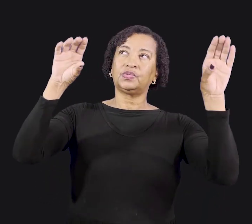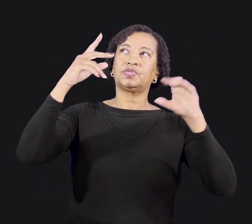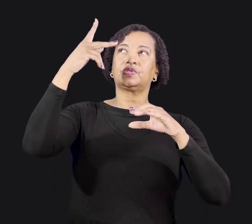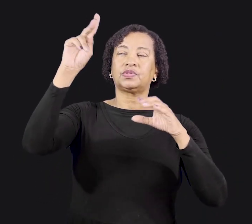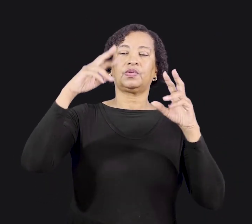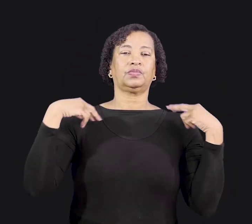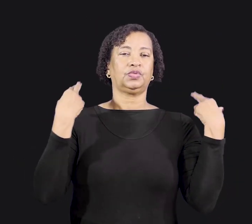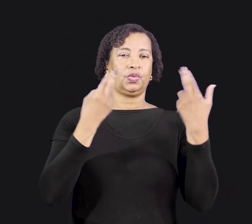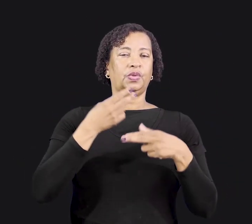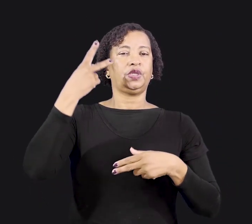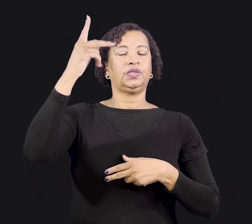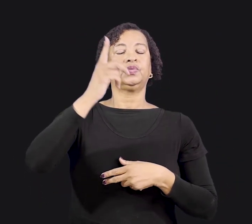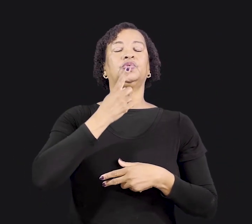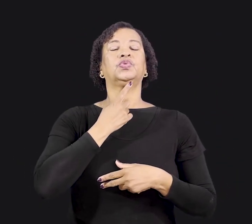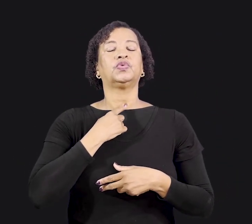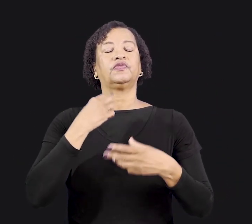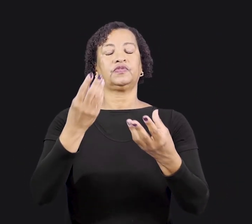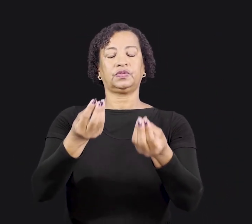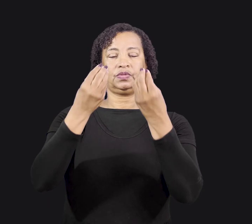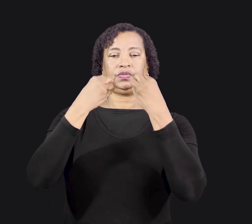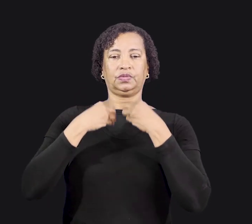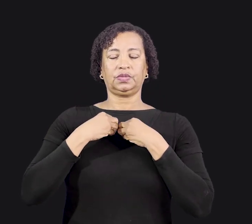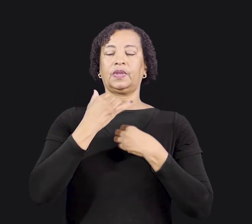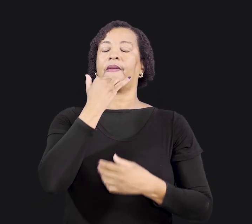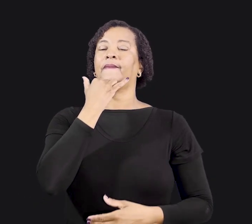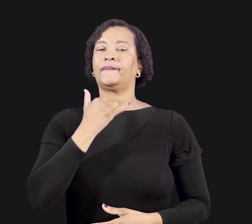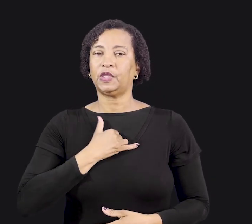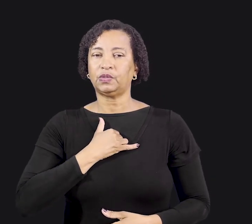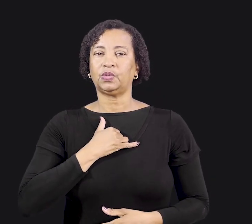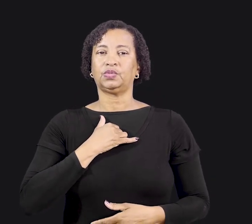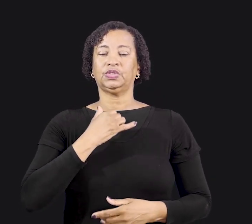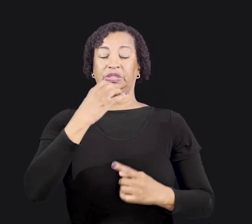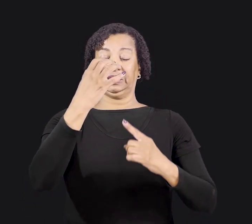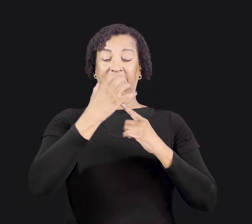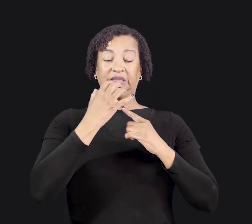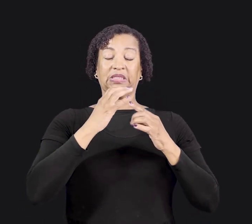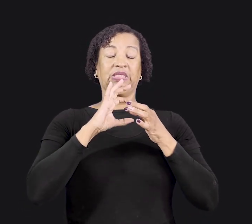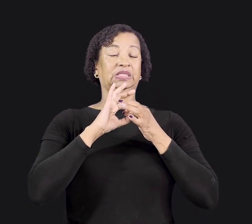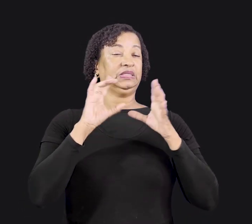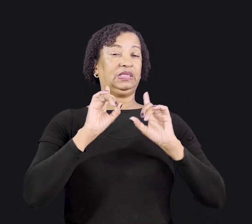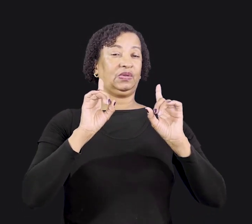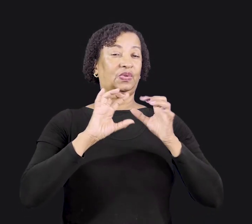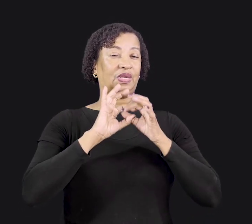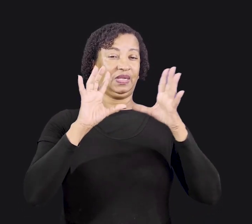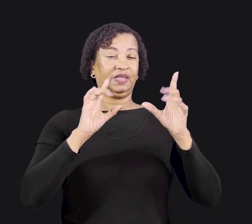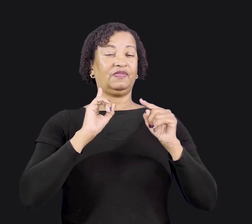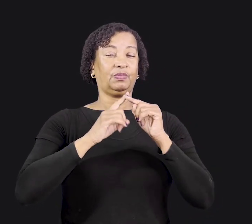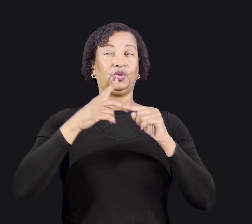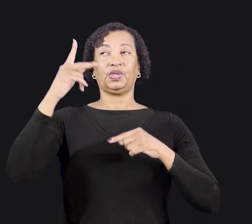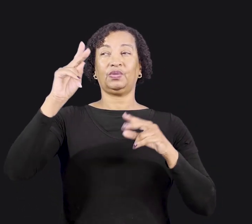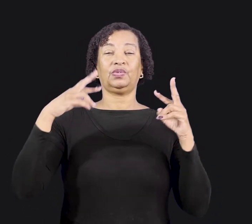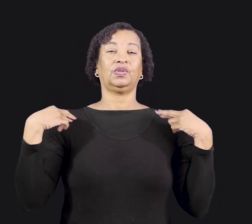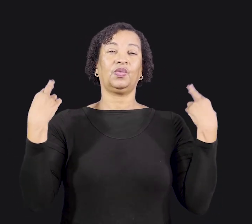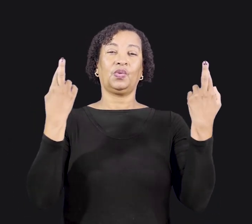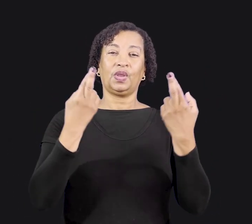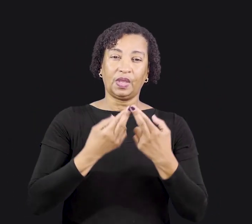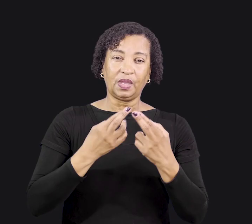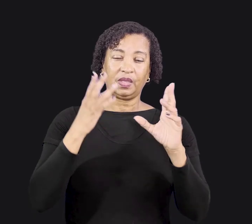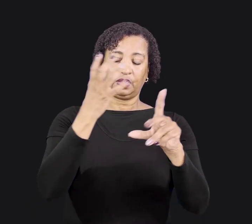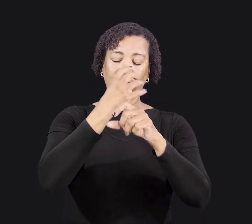teu reino, tua vontade, dá-nos, perdoa. Não nos deixes cair em tentação, livra-nos, porque teu é o reino, o poder